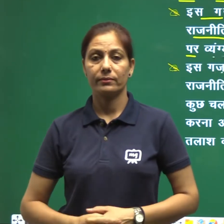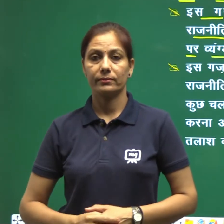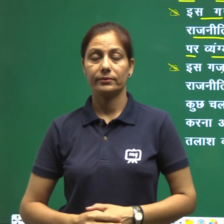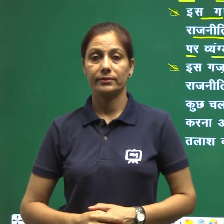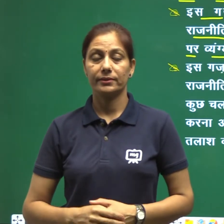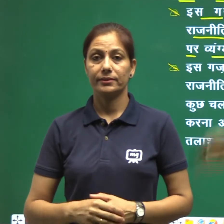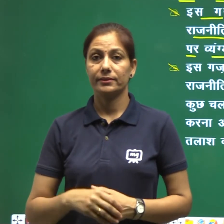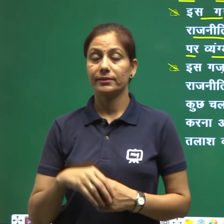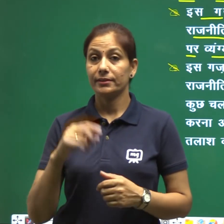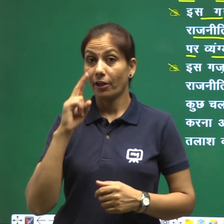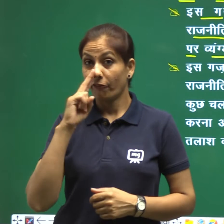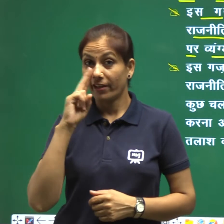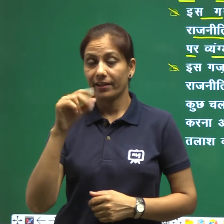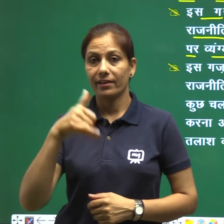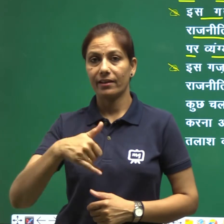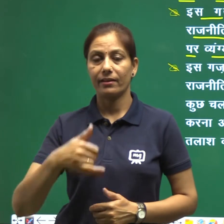व्यंग किया है।